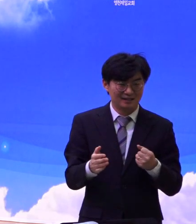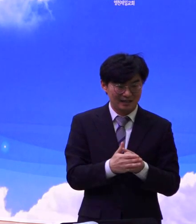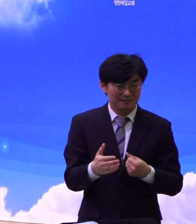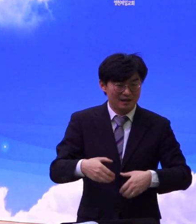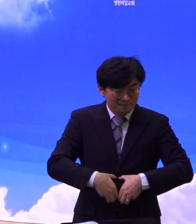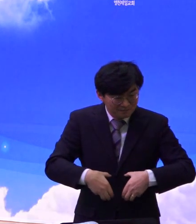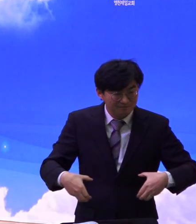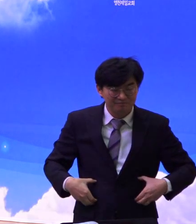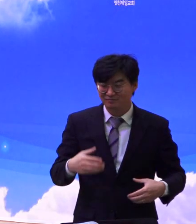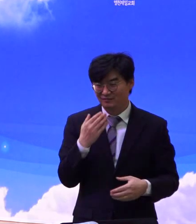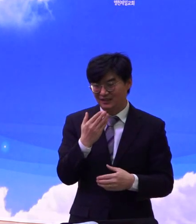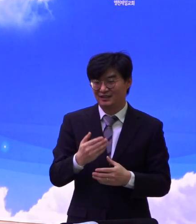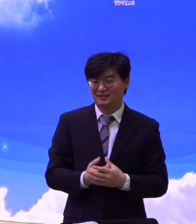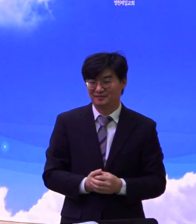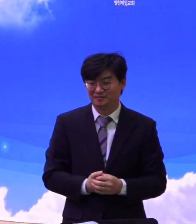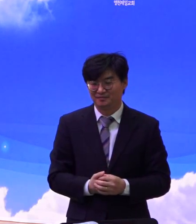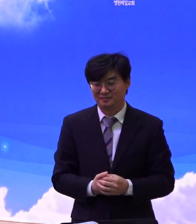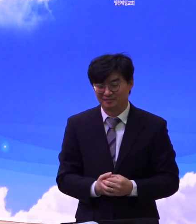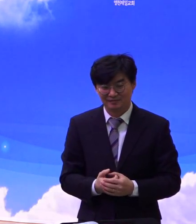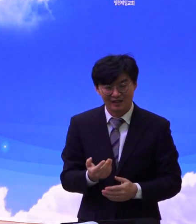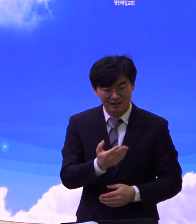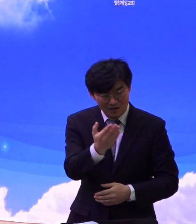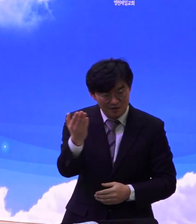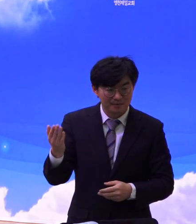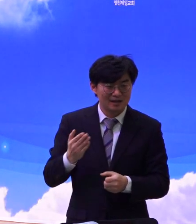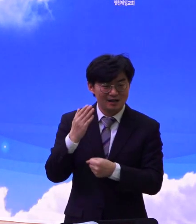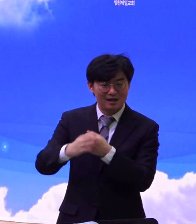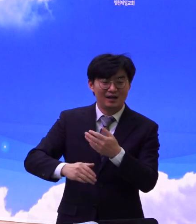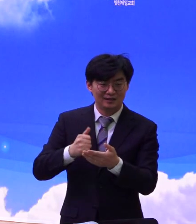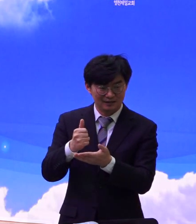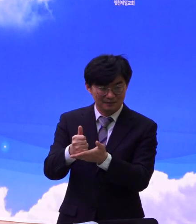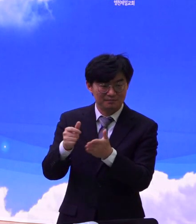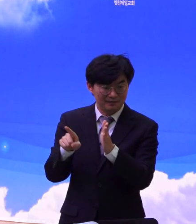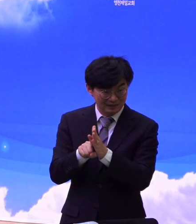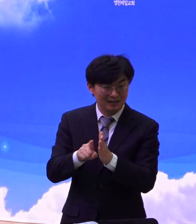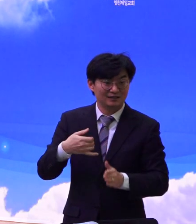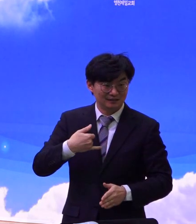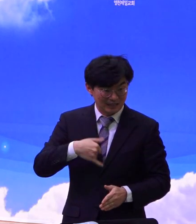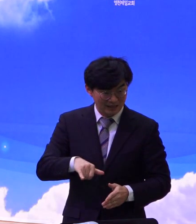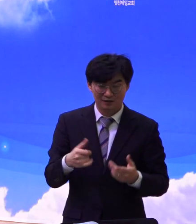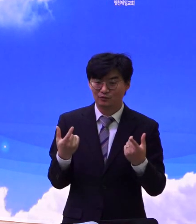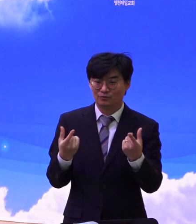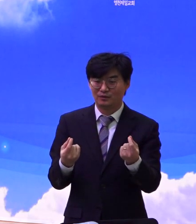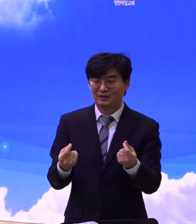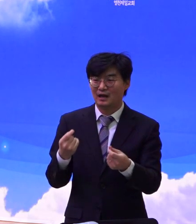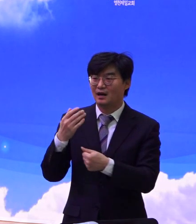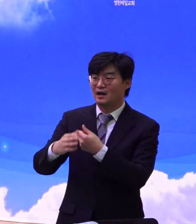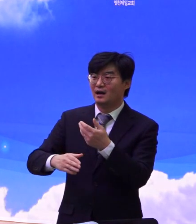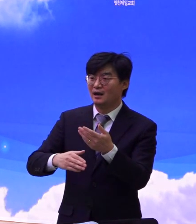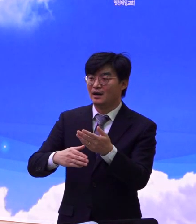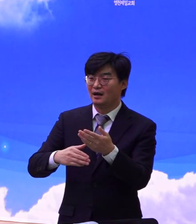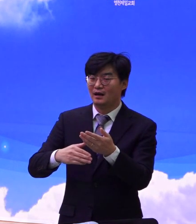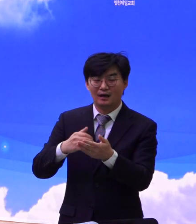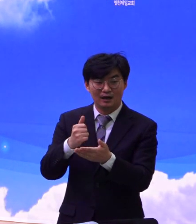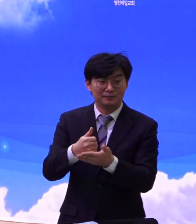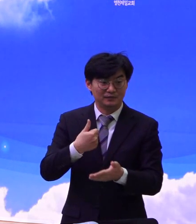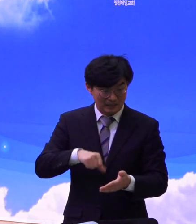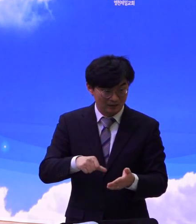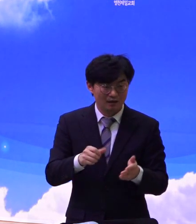살아있기를 소망합니다. 여러분은 하나님의 자녀입니다. 주님께서 이 땅에 오셔서 십자가의 생명을